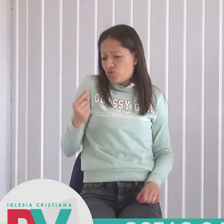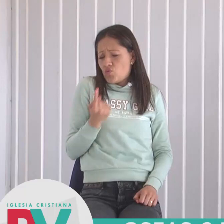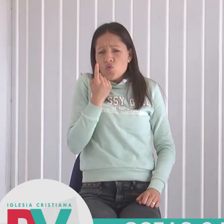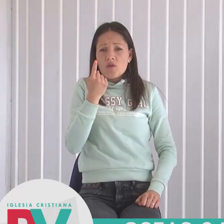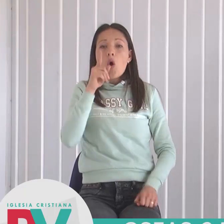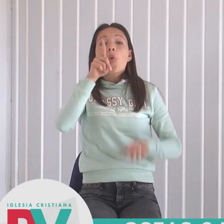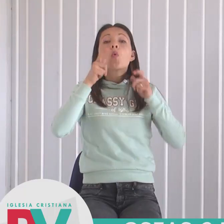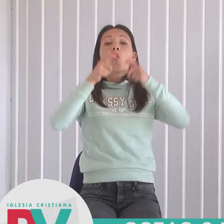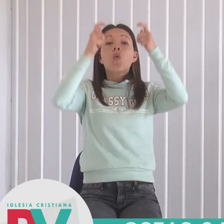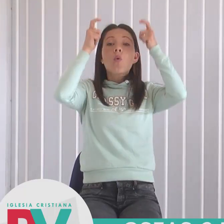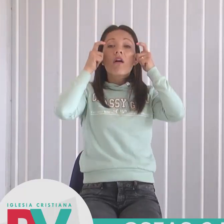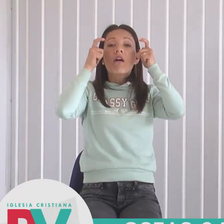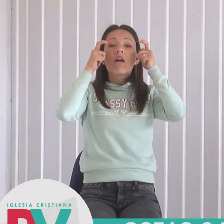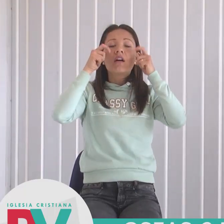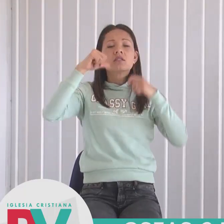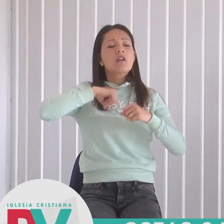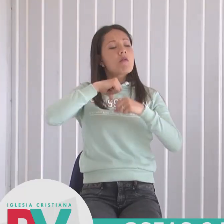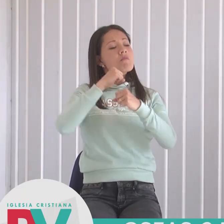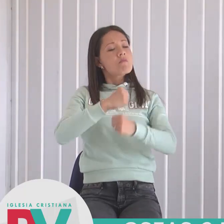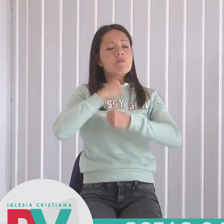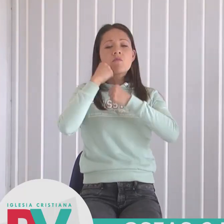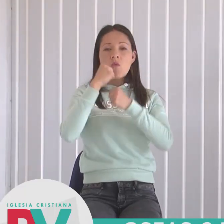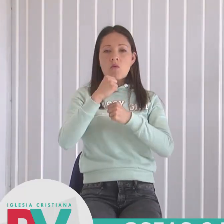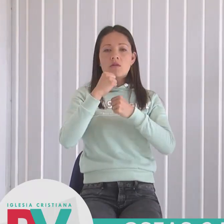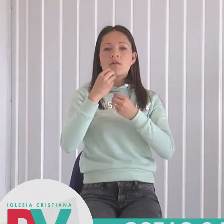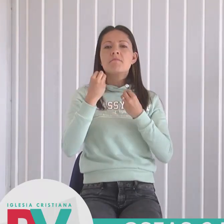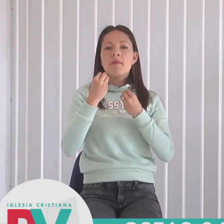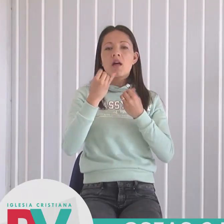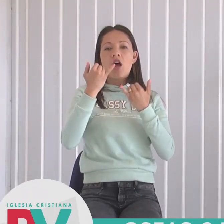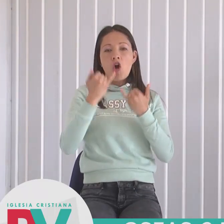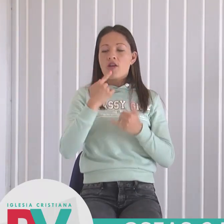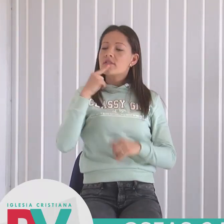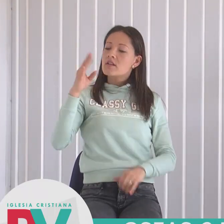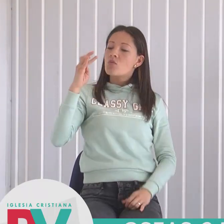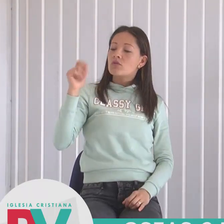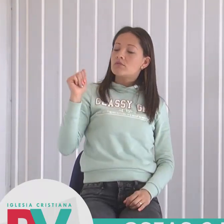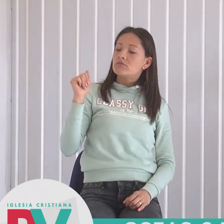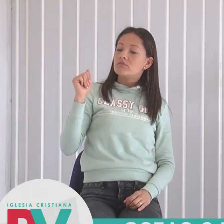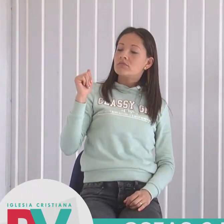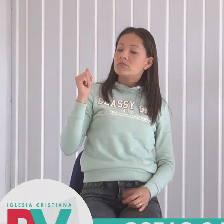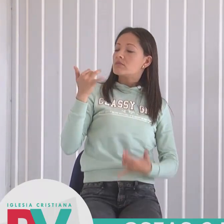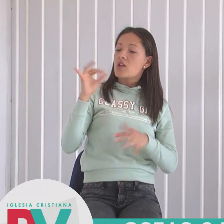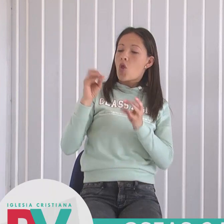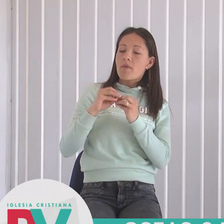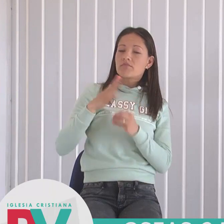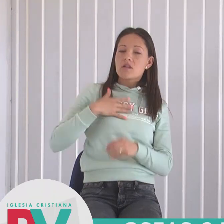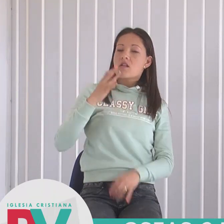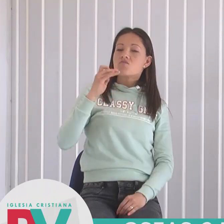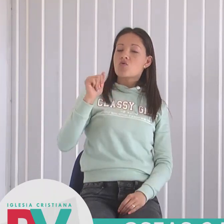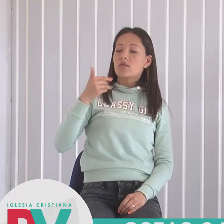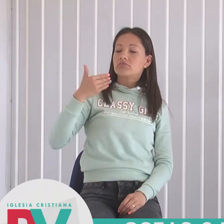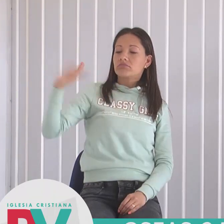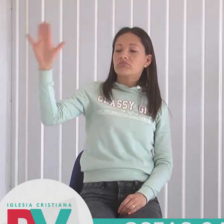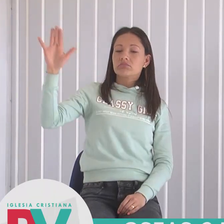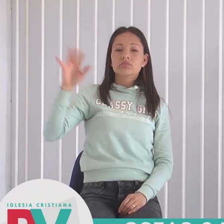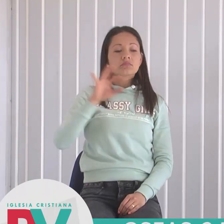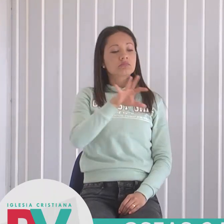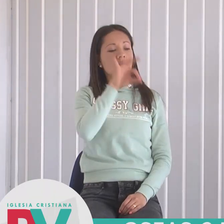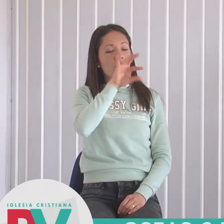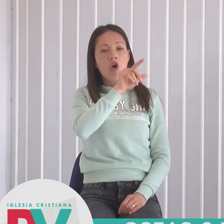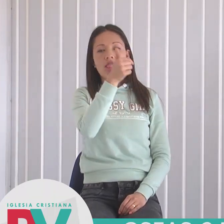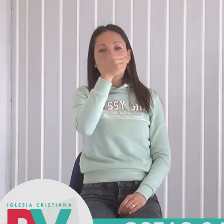Porque un rey tiene el poder para hoy decirle a la esposa, ya no serás más mi esposa, y la quita y escoge